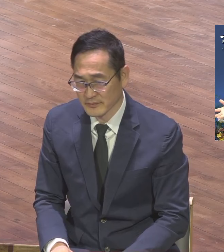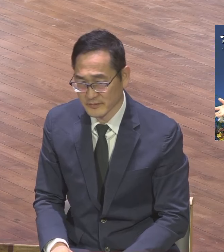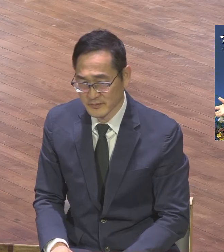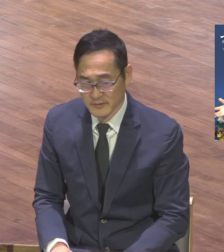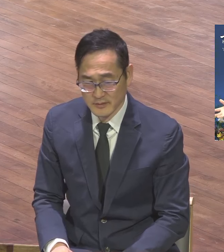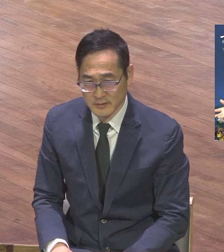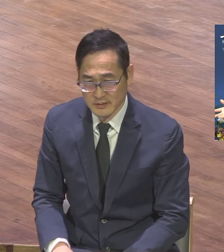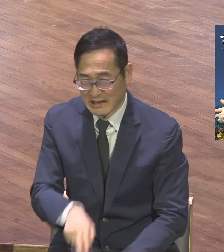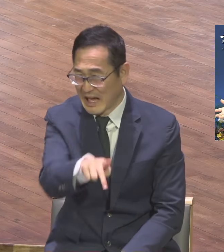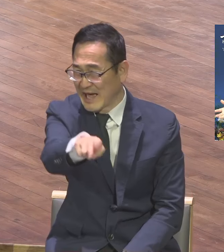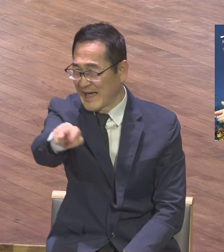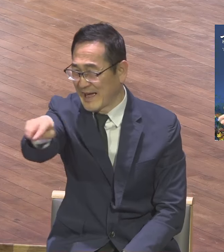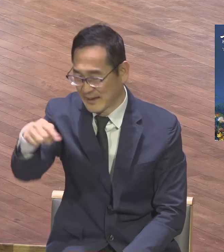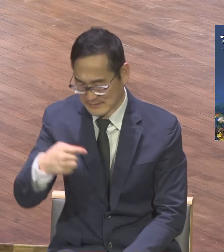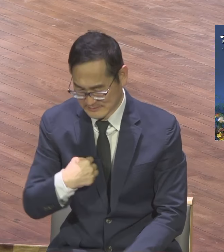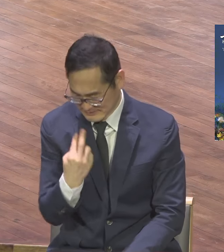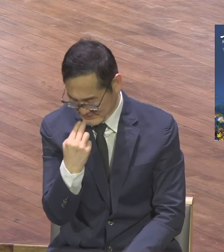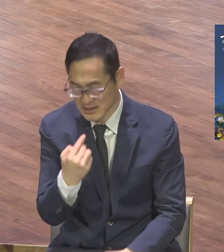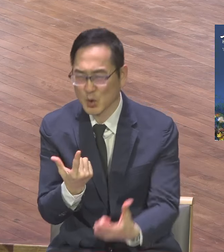남도 정죄하고.